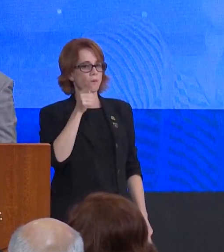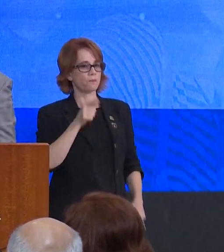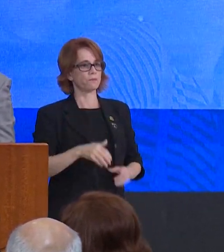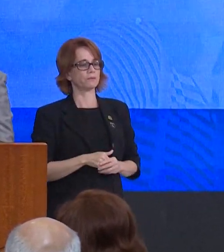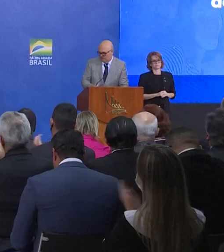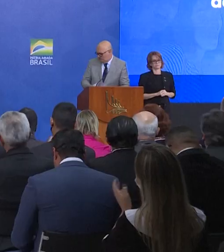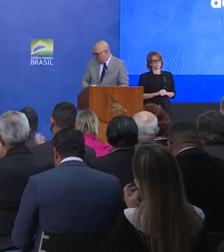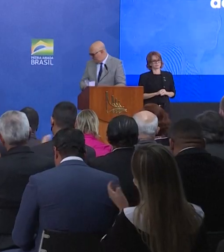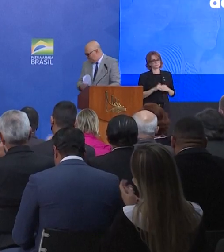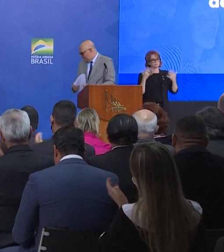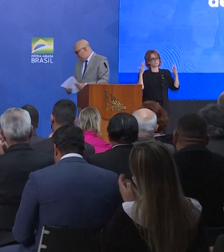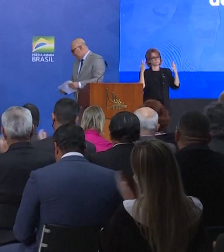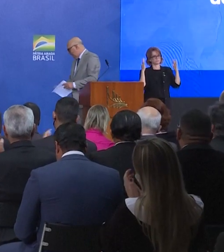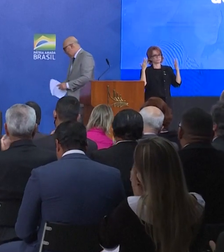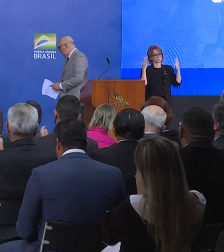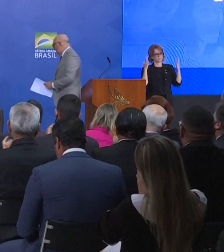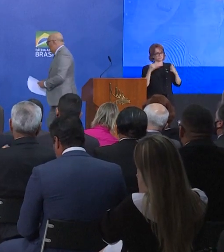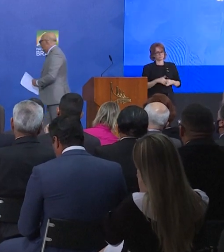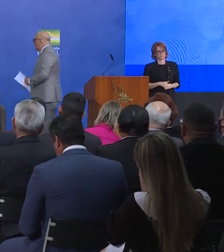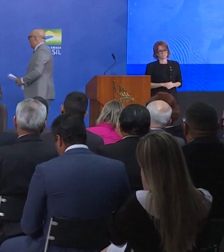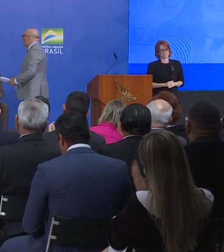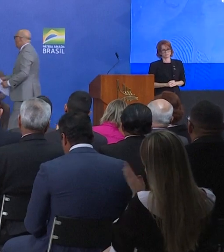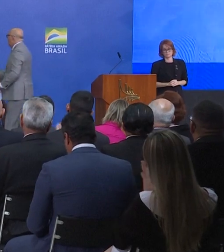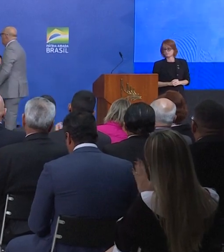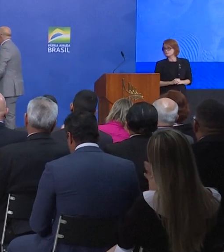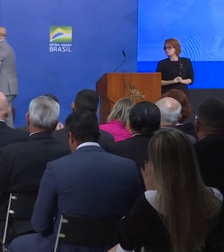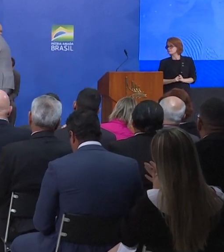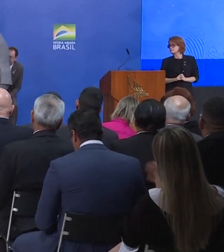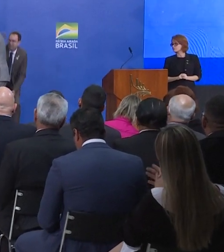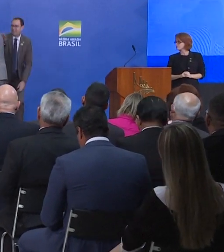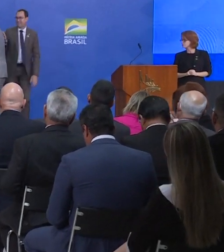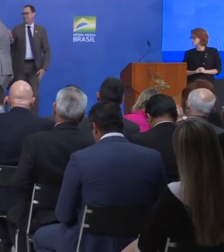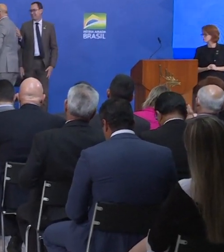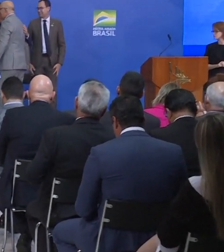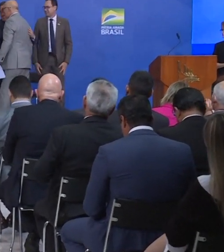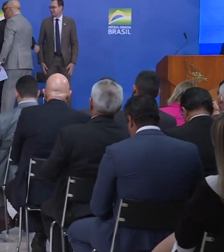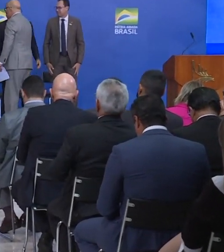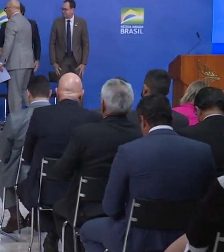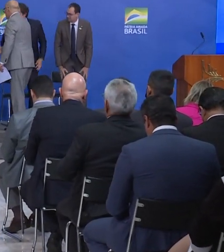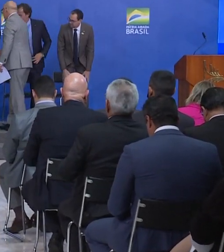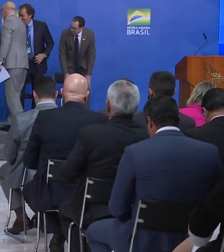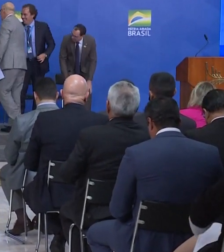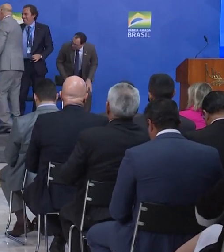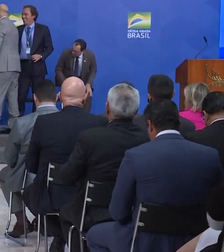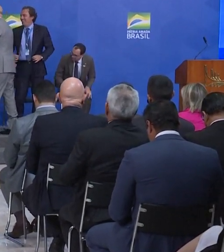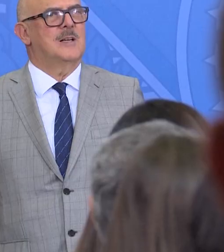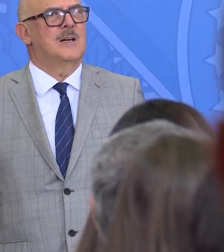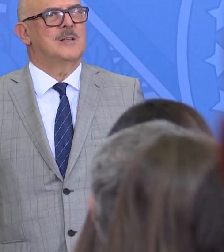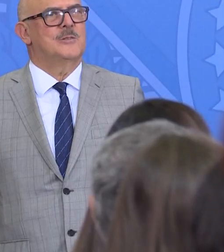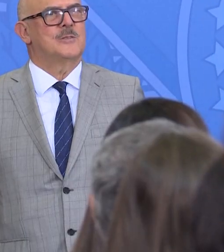quedado en el centro del escándalo y con una investigación abierta por decisión del supremo tribunal federal la máxima corte brasileña